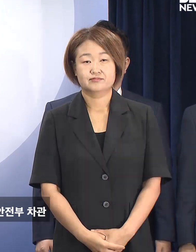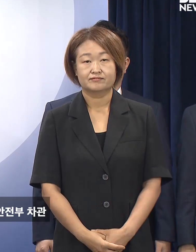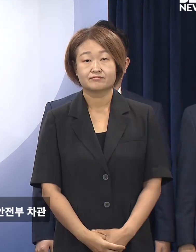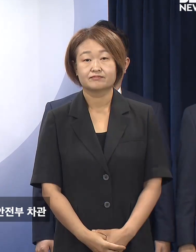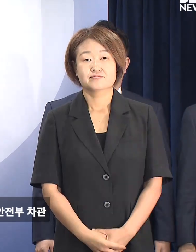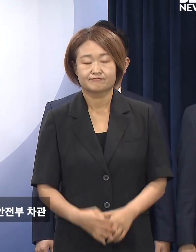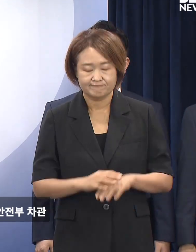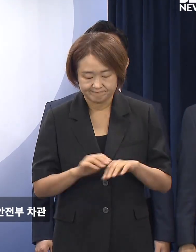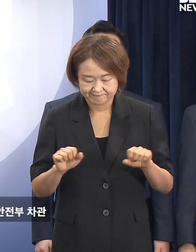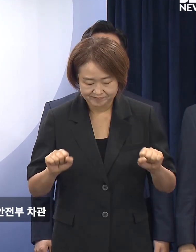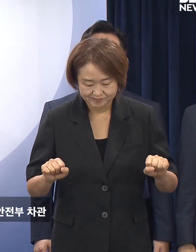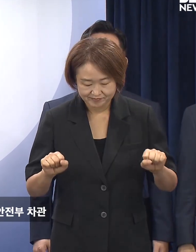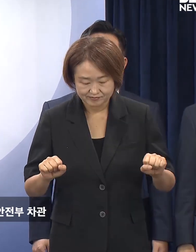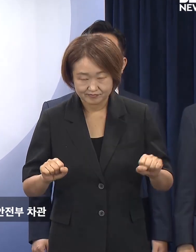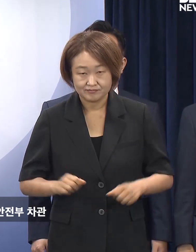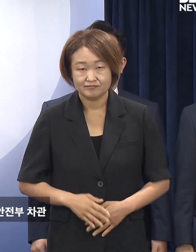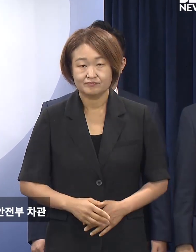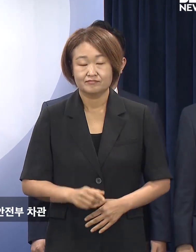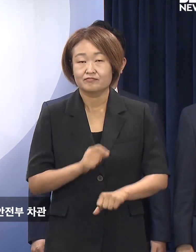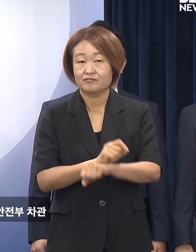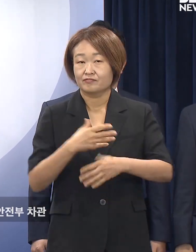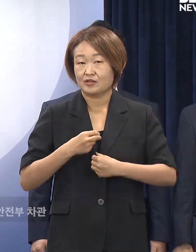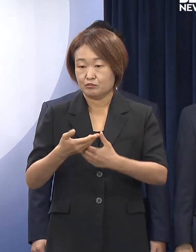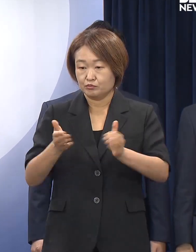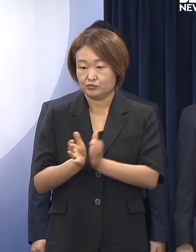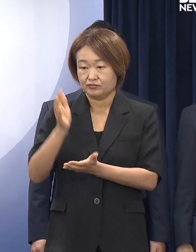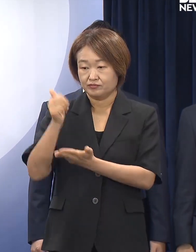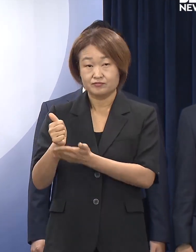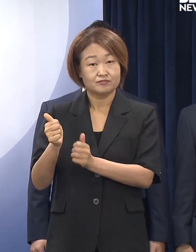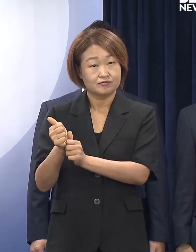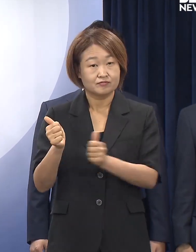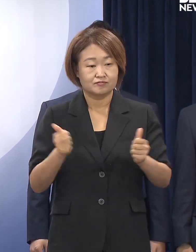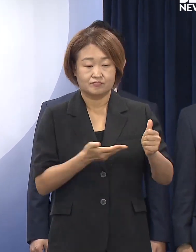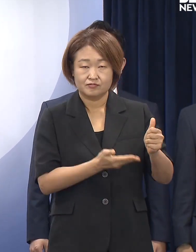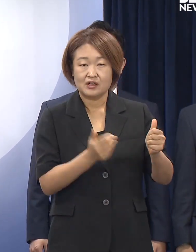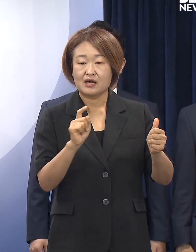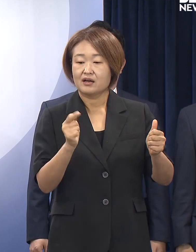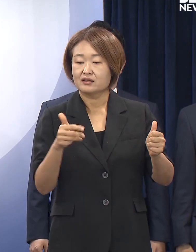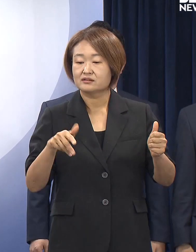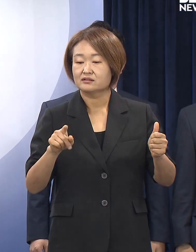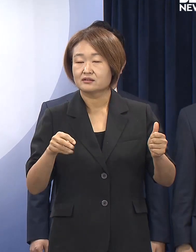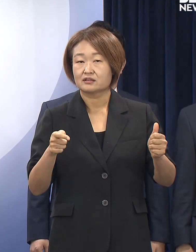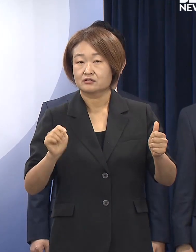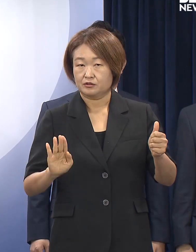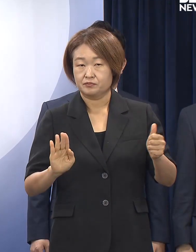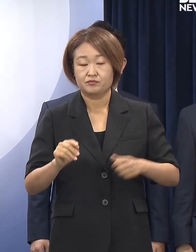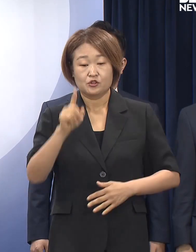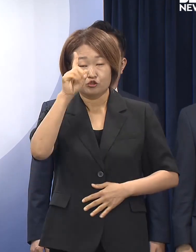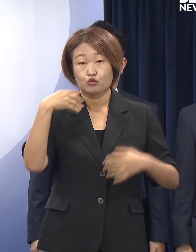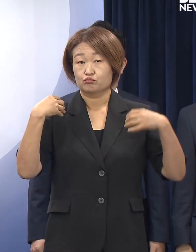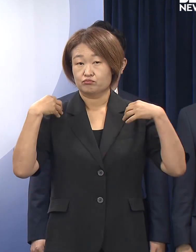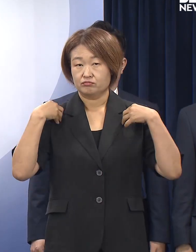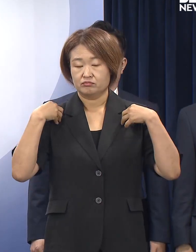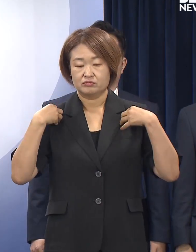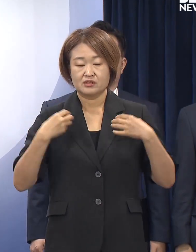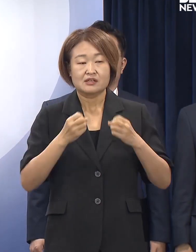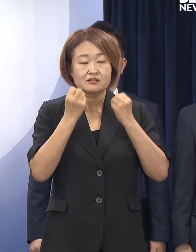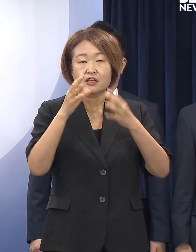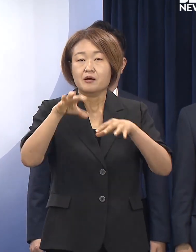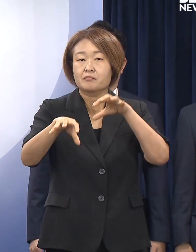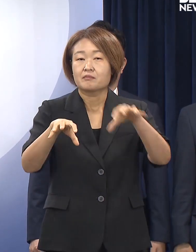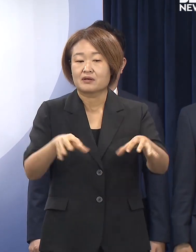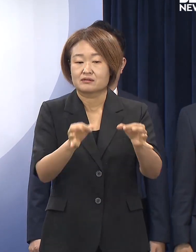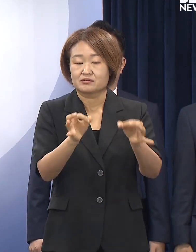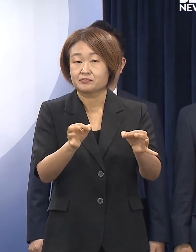네, 안녕하십니까. 행정안전부 차관 한창섭입니다. 정부는 현재 새마을금고에